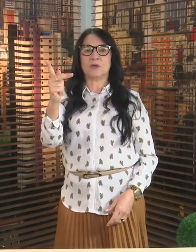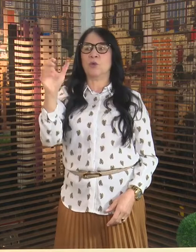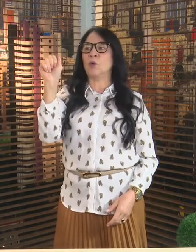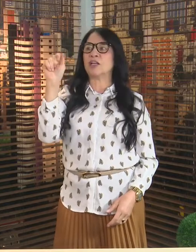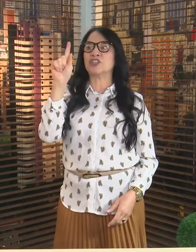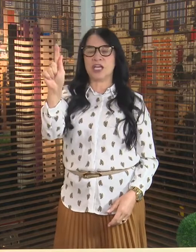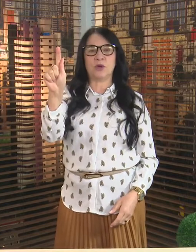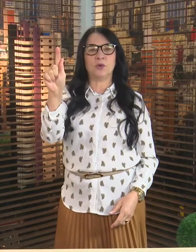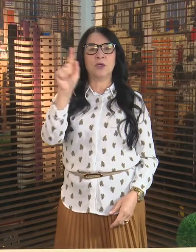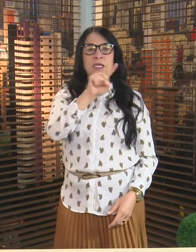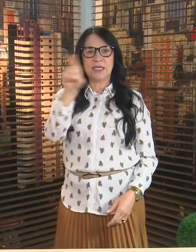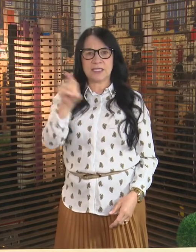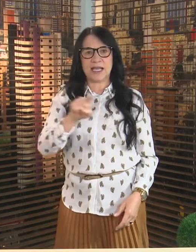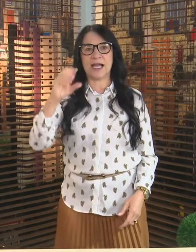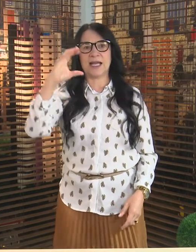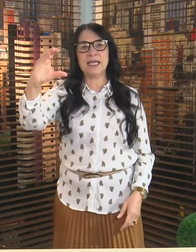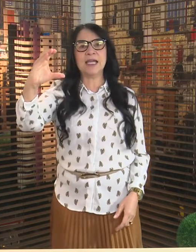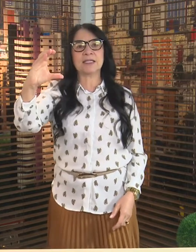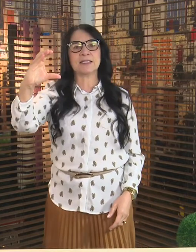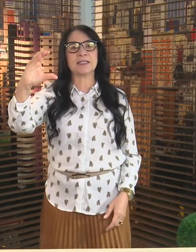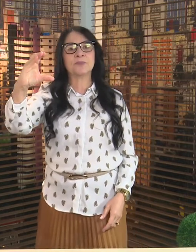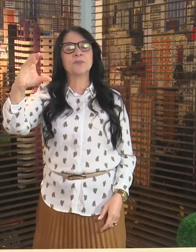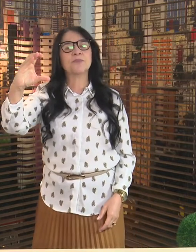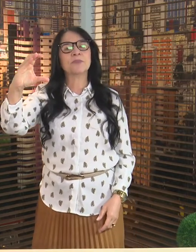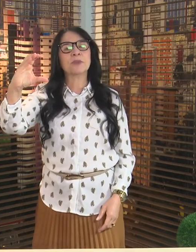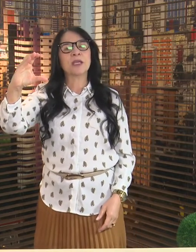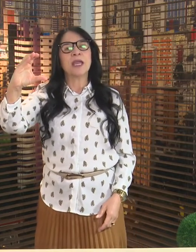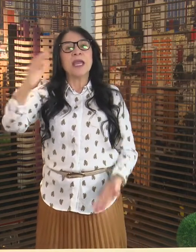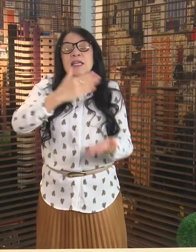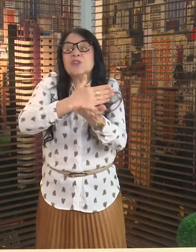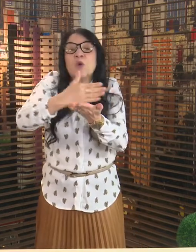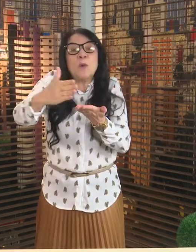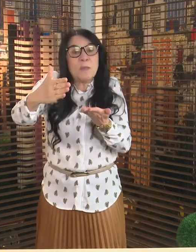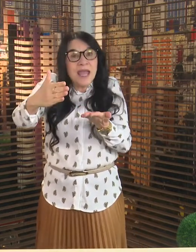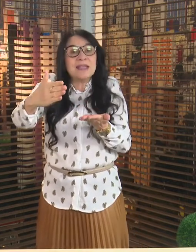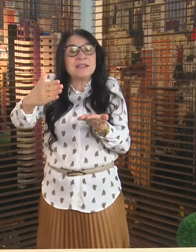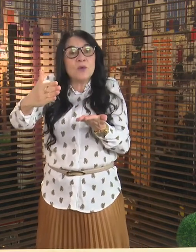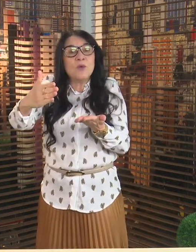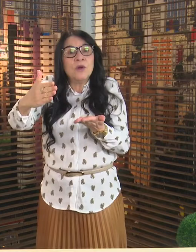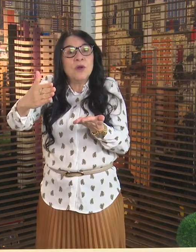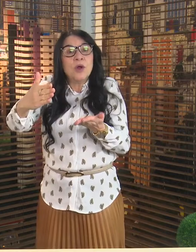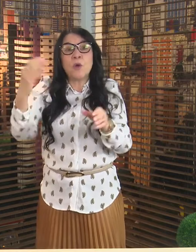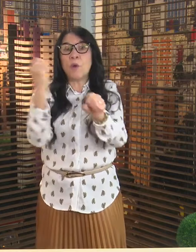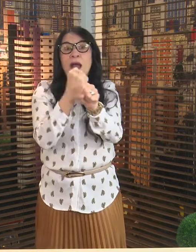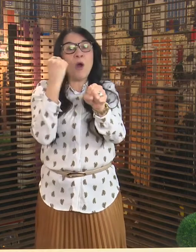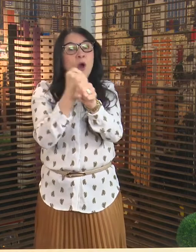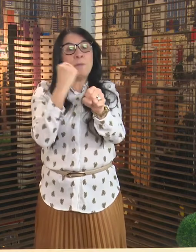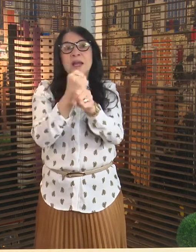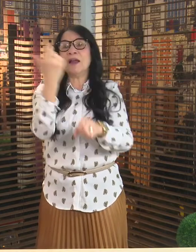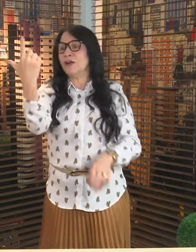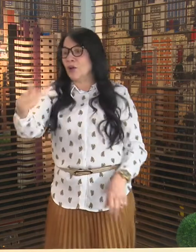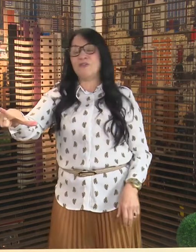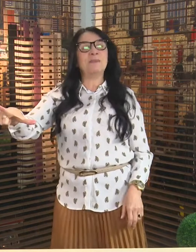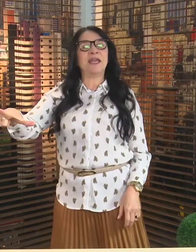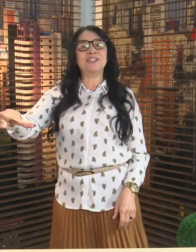o Ageu e Zacarias, eles começam com a obra